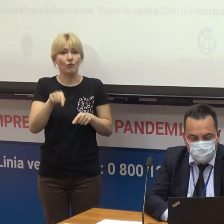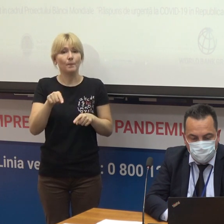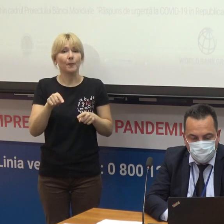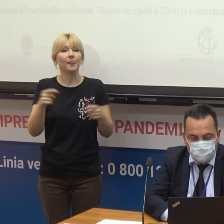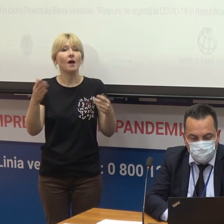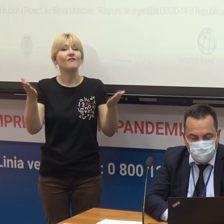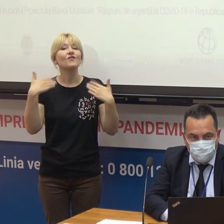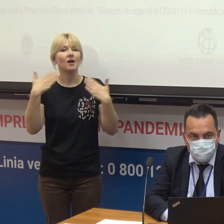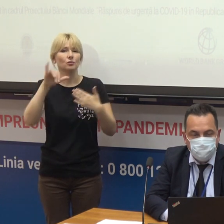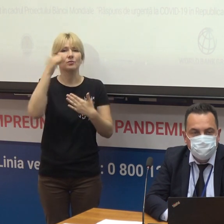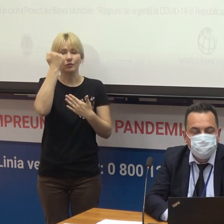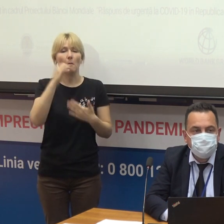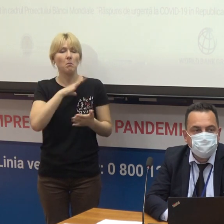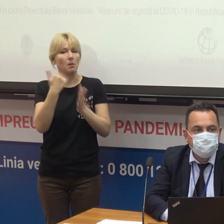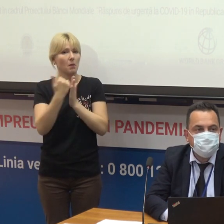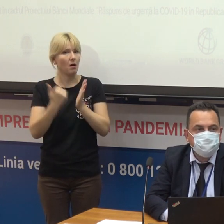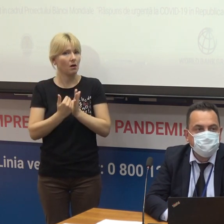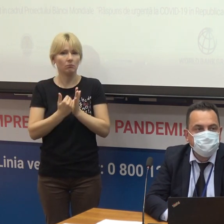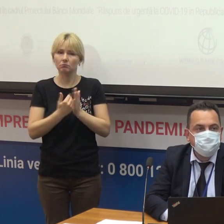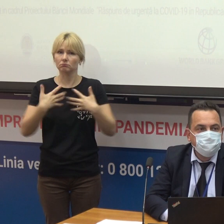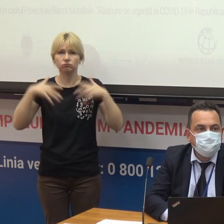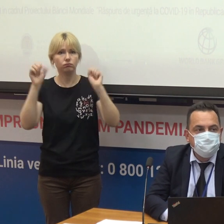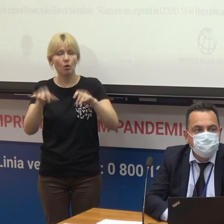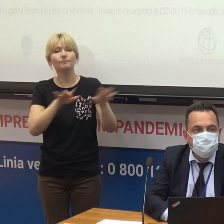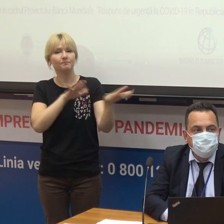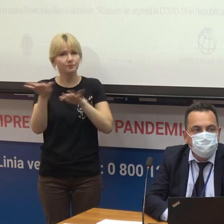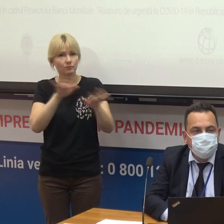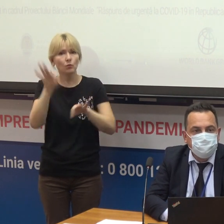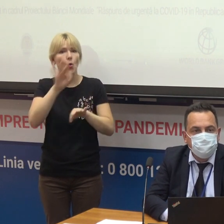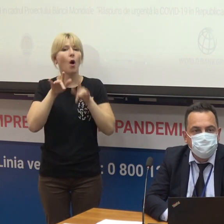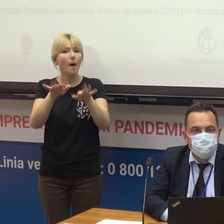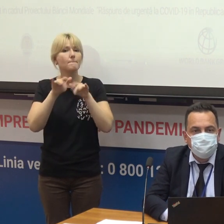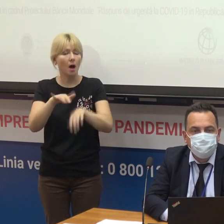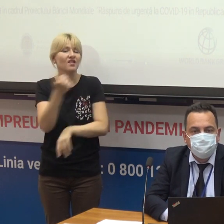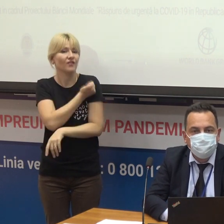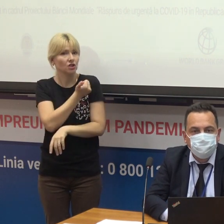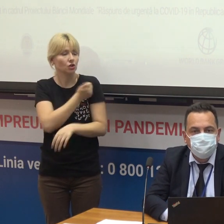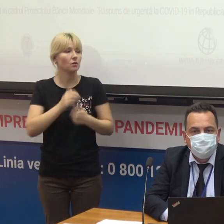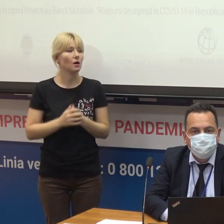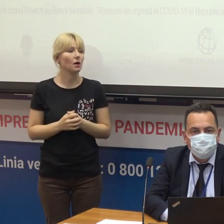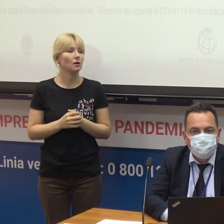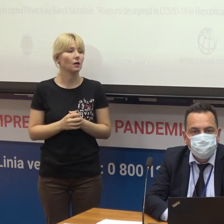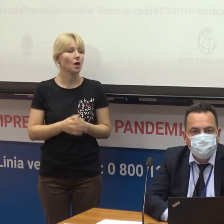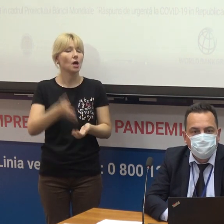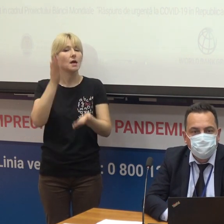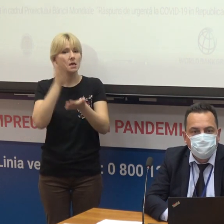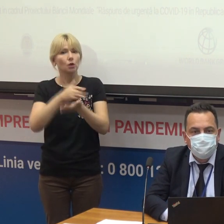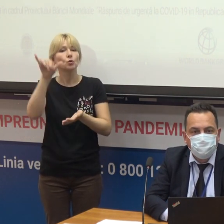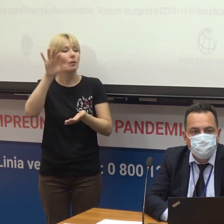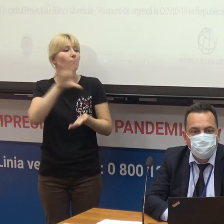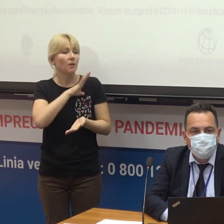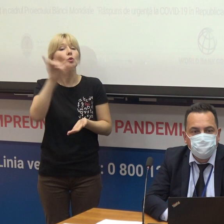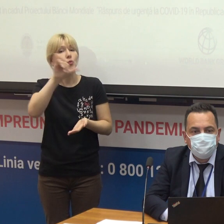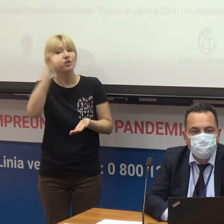a fost un program intens de activități desfășurate în cadrul campaniei de vaccinare. Sâmbătă și duminică au fost